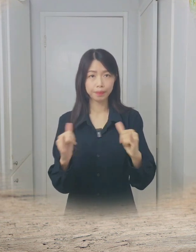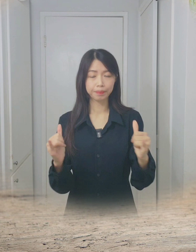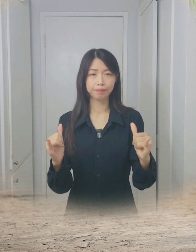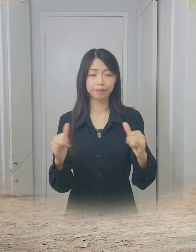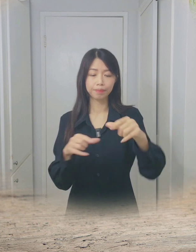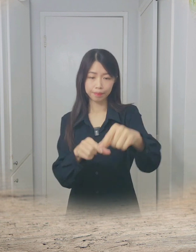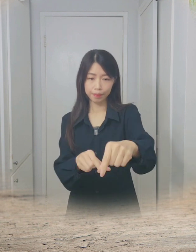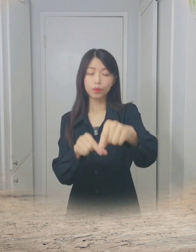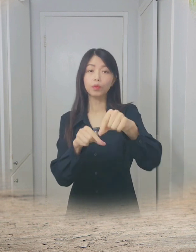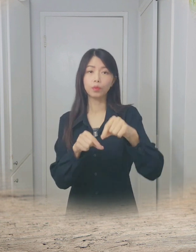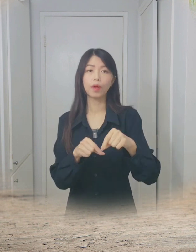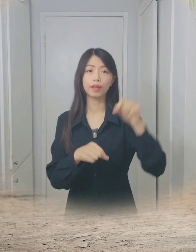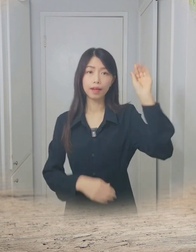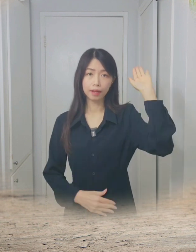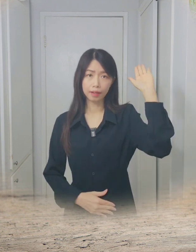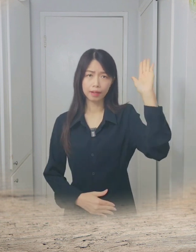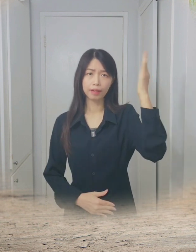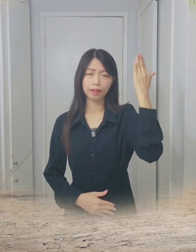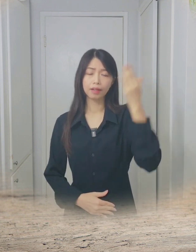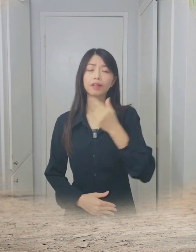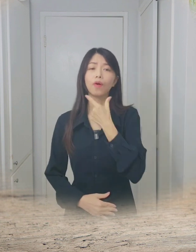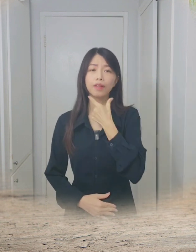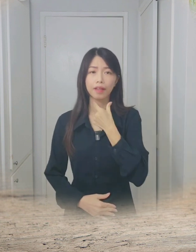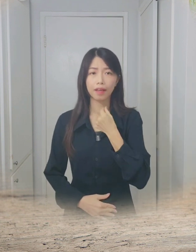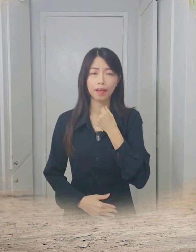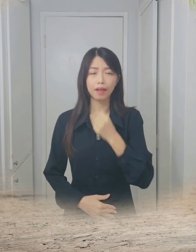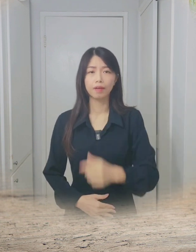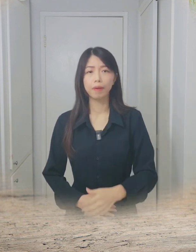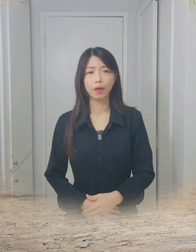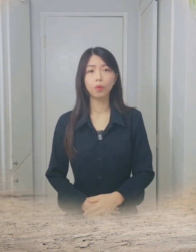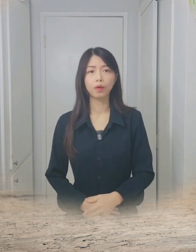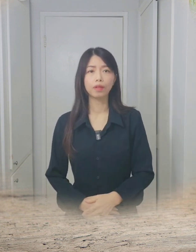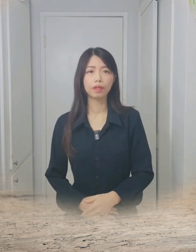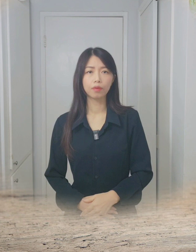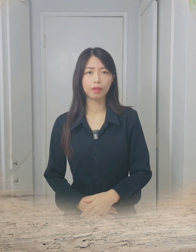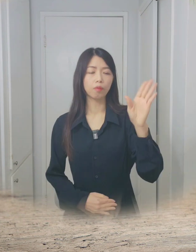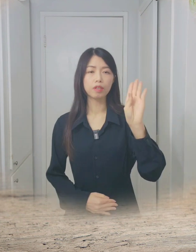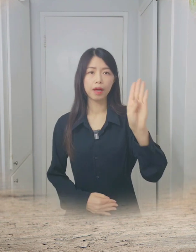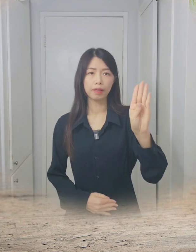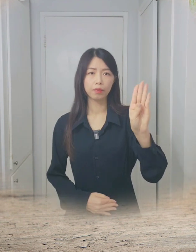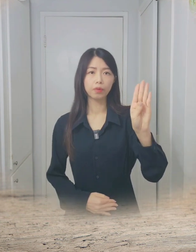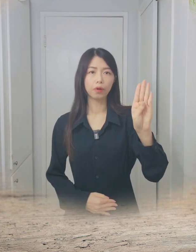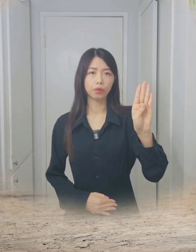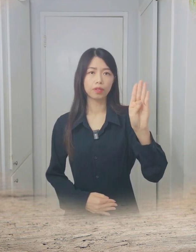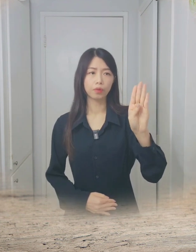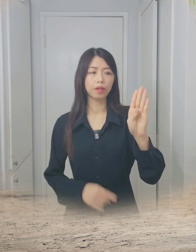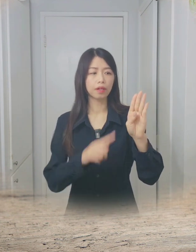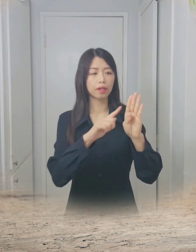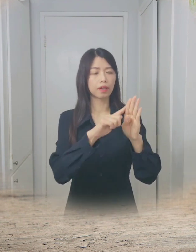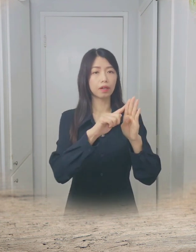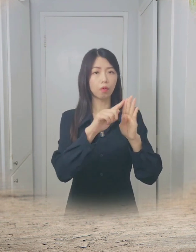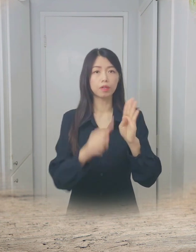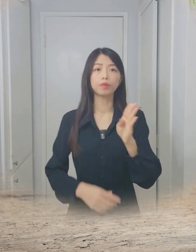되길 원하네 바로라고 한 대수어는 검지만 안으로 넣어준 이